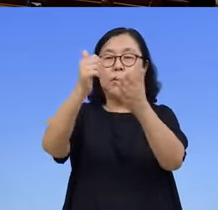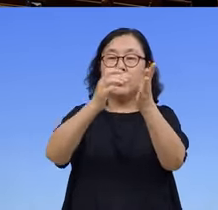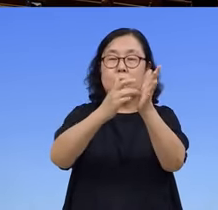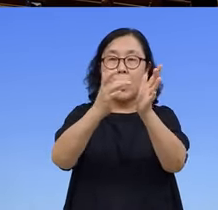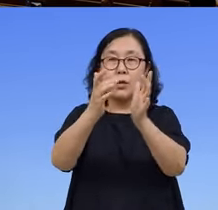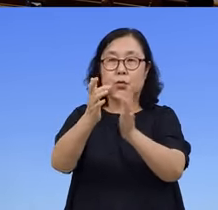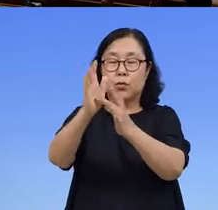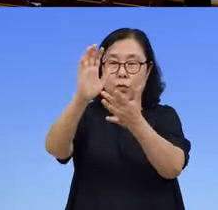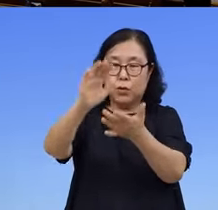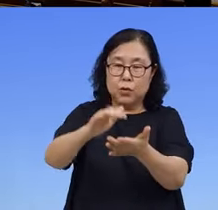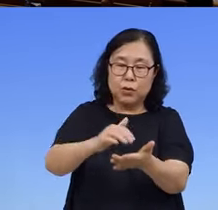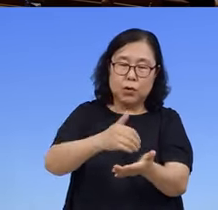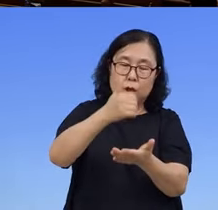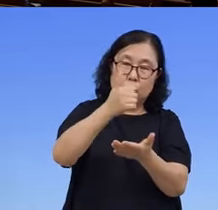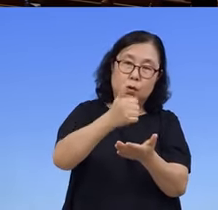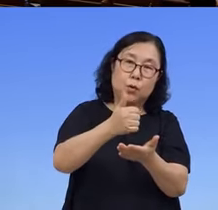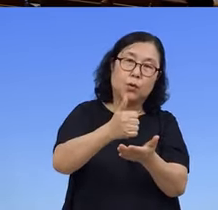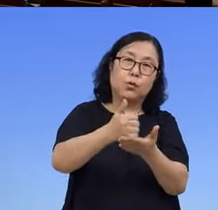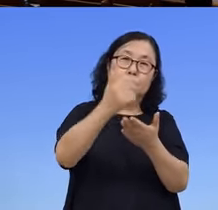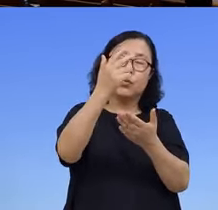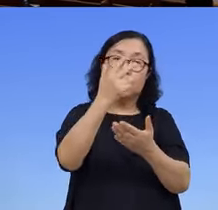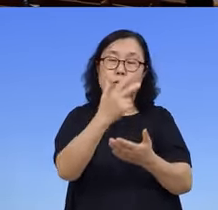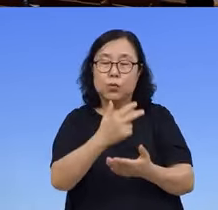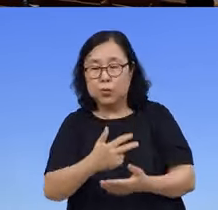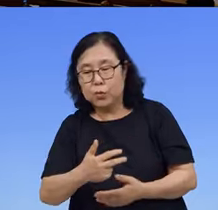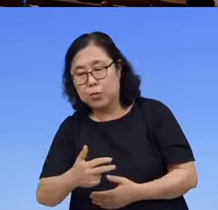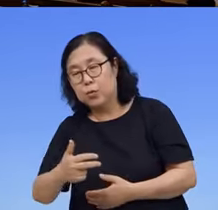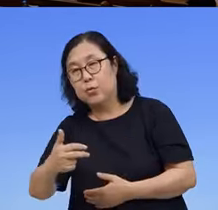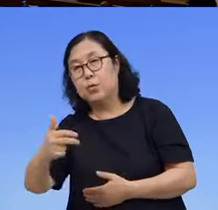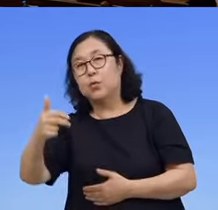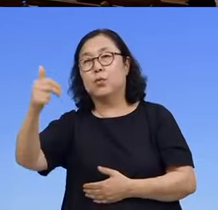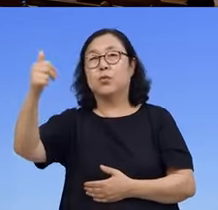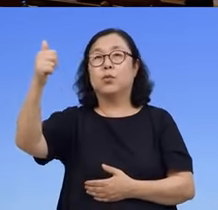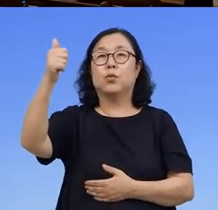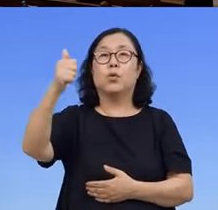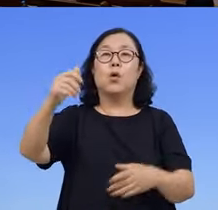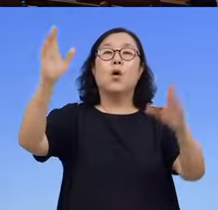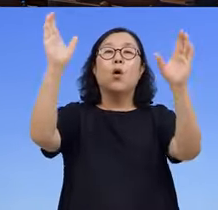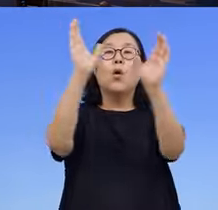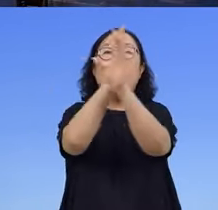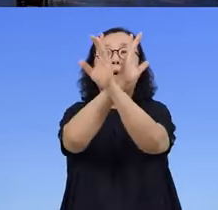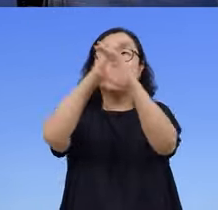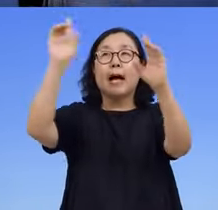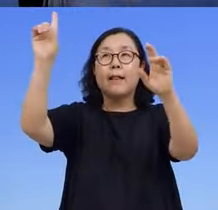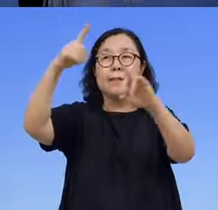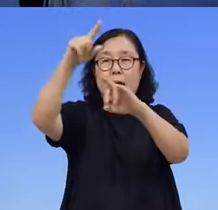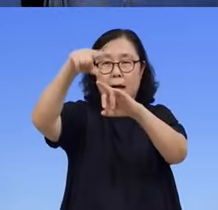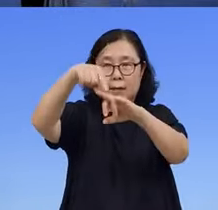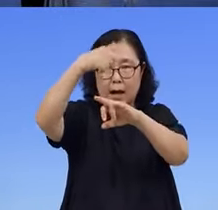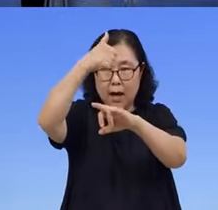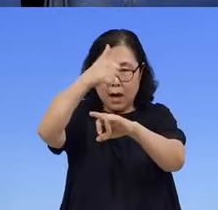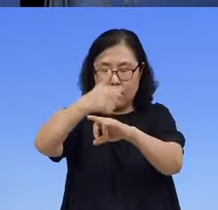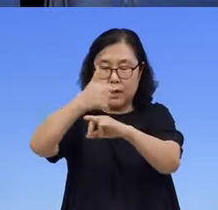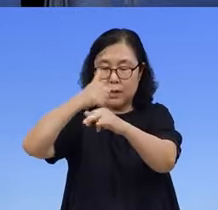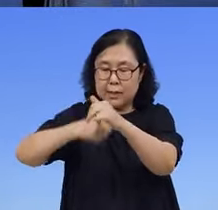주님은 예수 그리스도 주. 그 주님을 선포합니다.